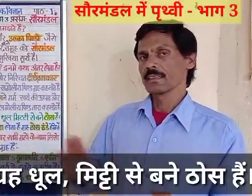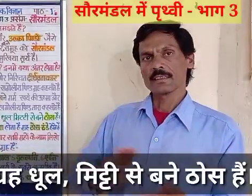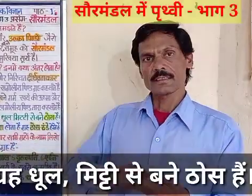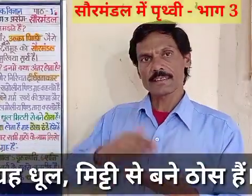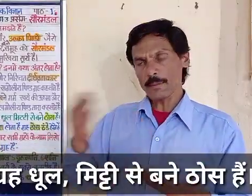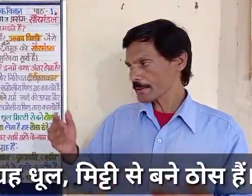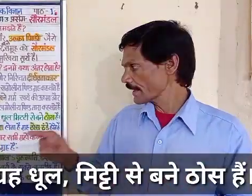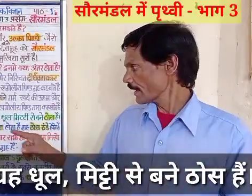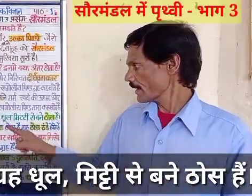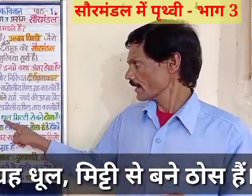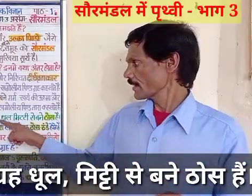जबकि